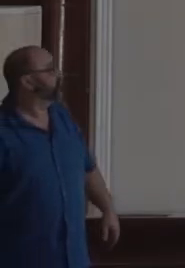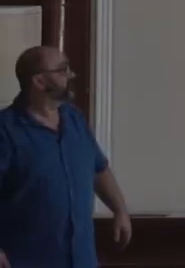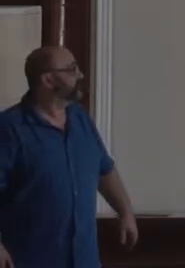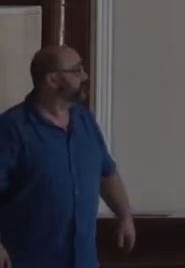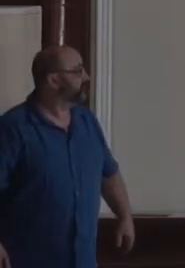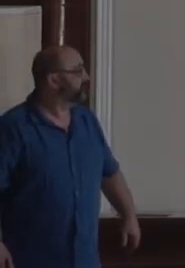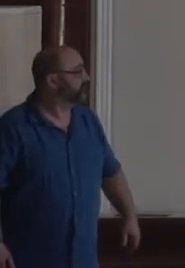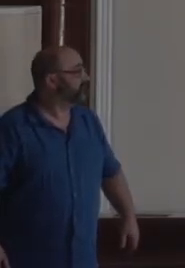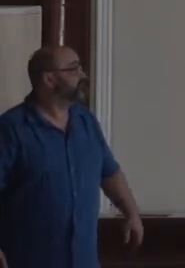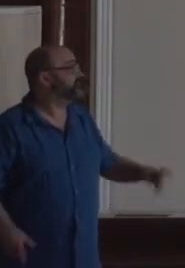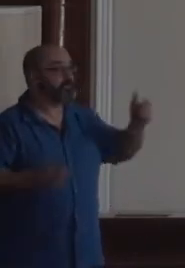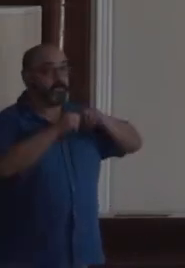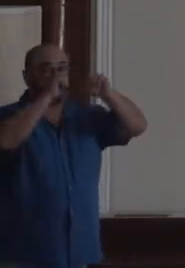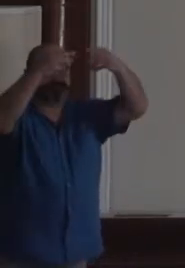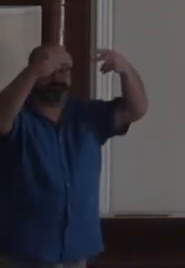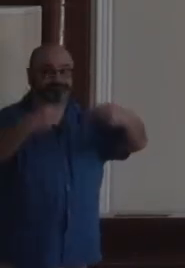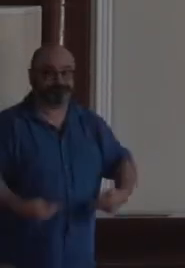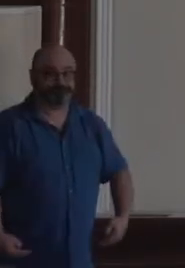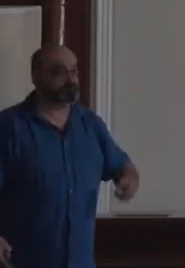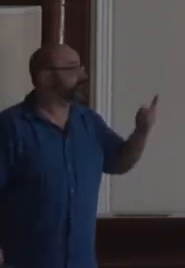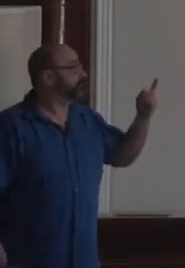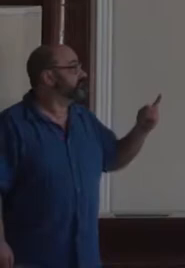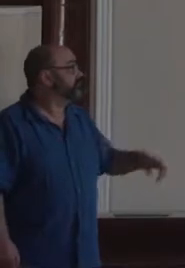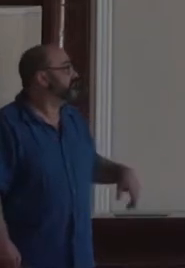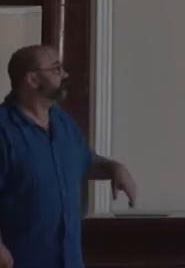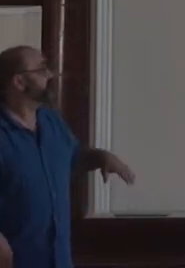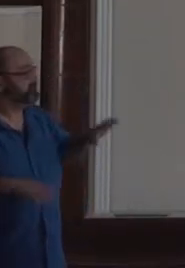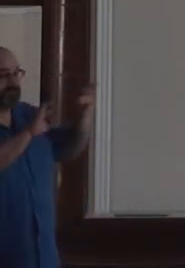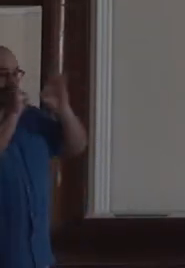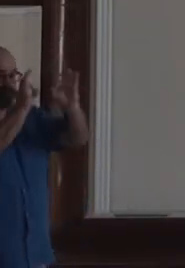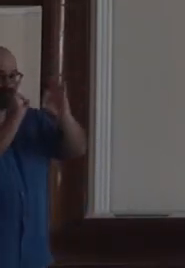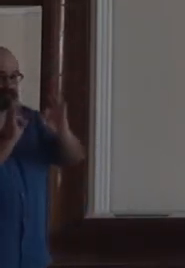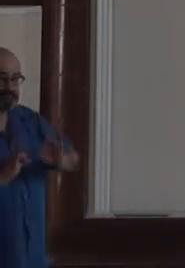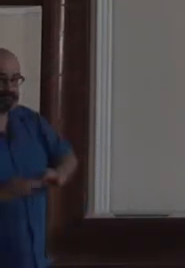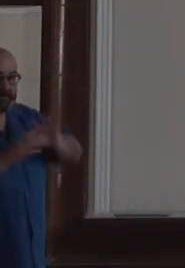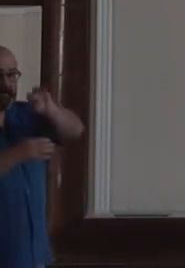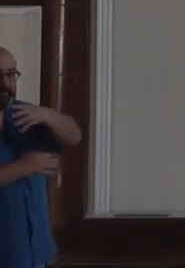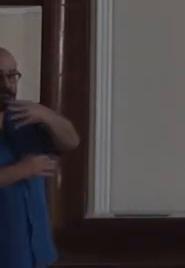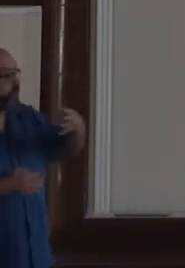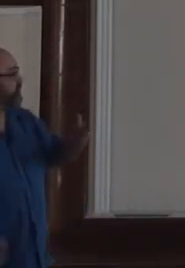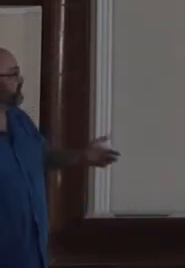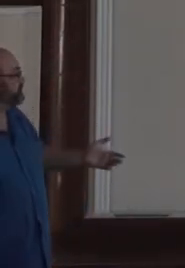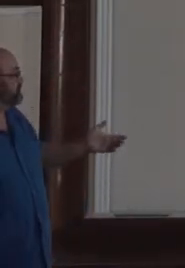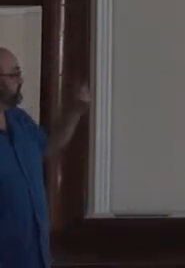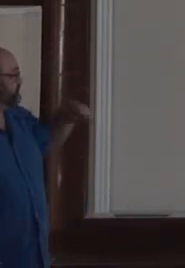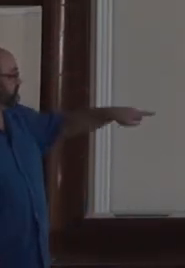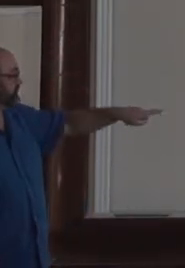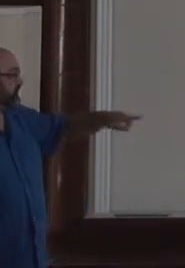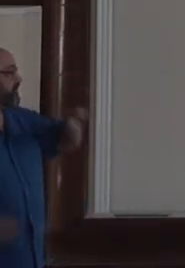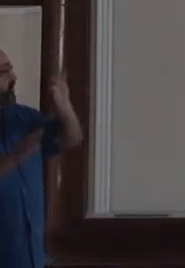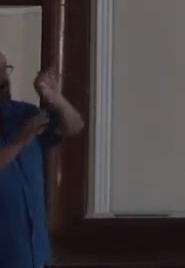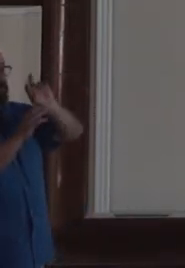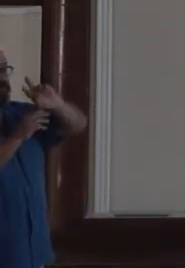J'aurais pu également l'écrire comme ça, en extrayant les exemples sous forme d'un tableau, et en faisant une petite